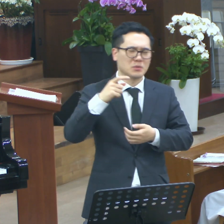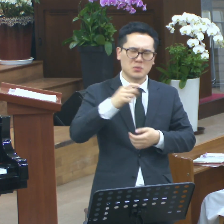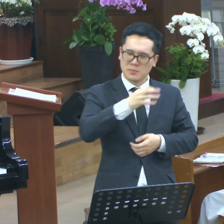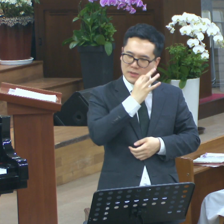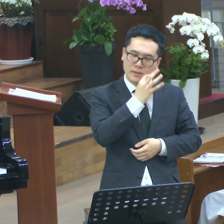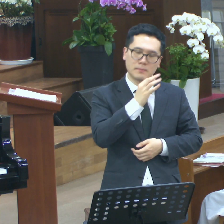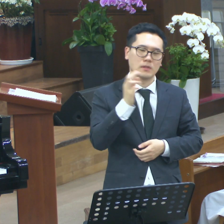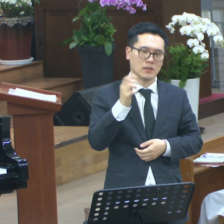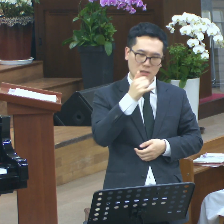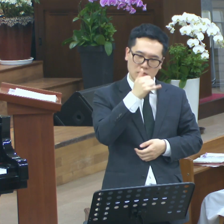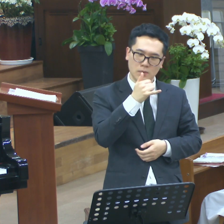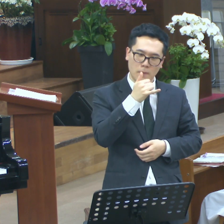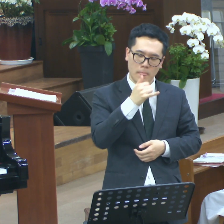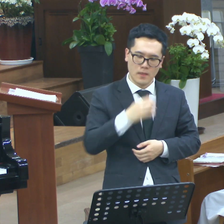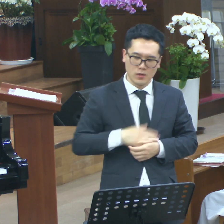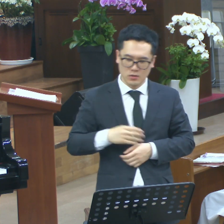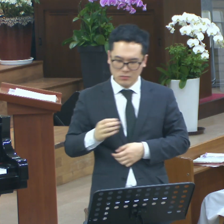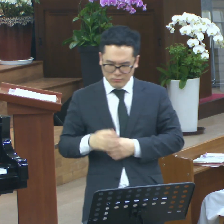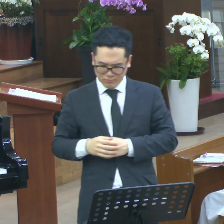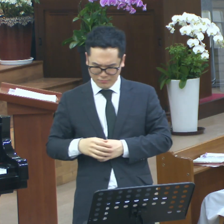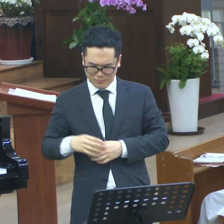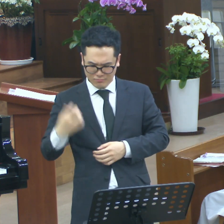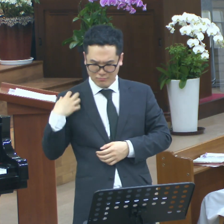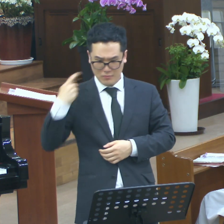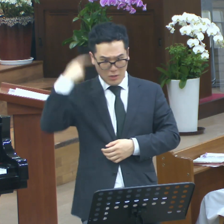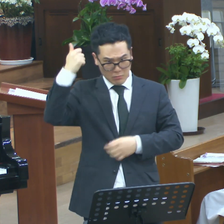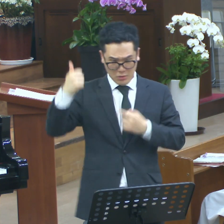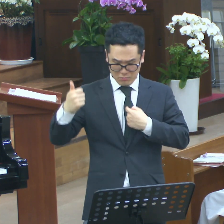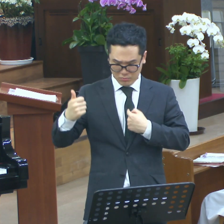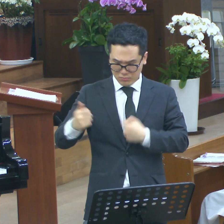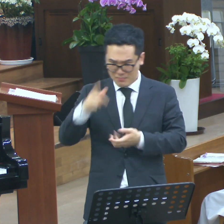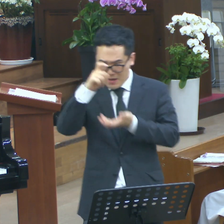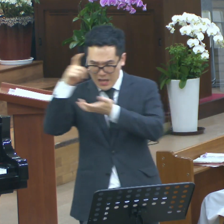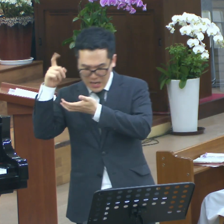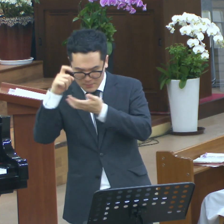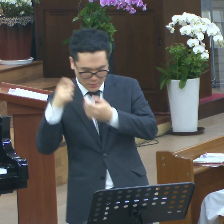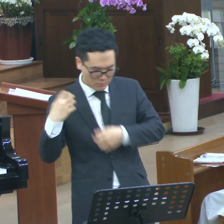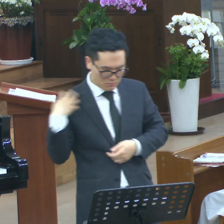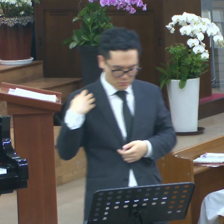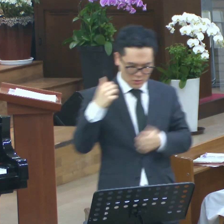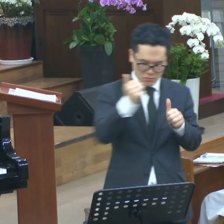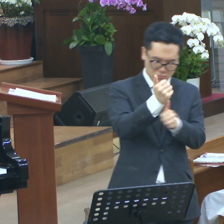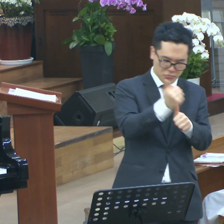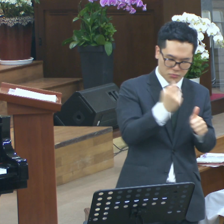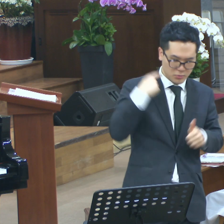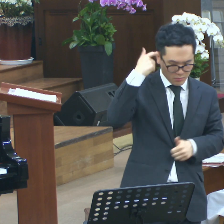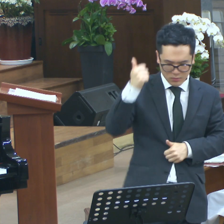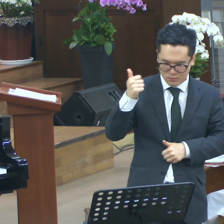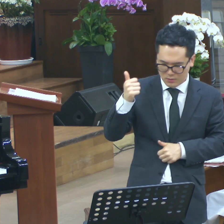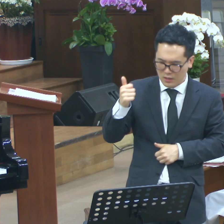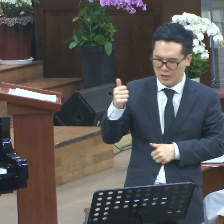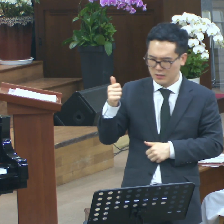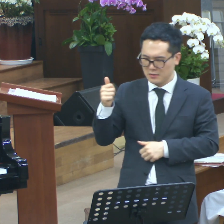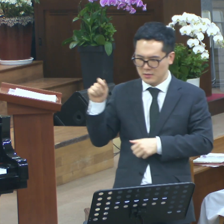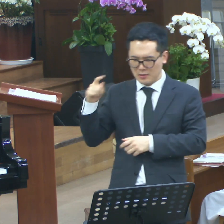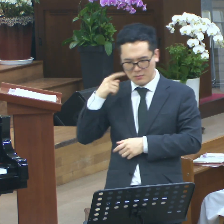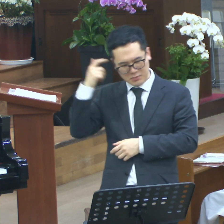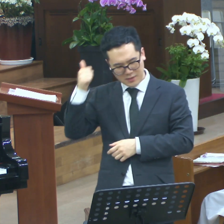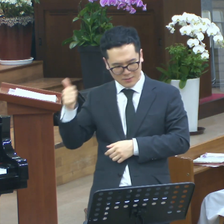부목사님들이 목사님이 나서고 있네. 그리고 이제 손을 내려요. 이제는 제가 나이가 찍힐 나이지 찍을 나이가